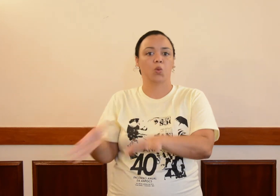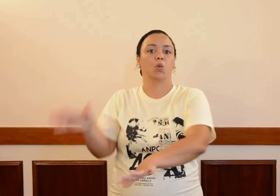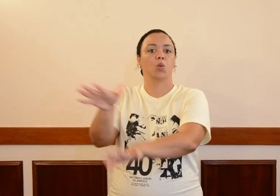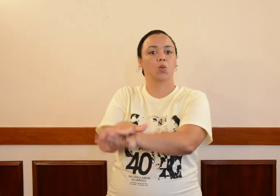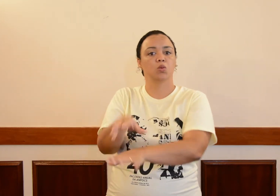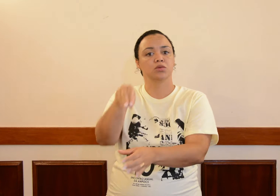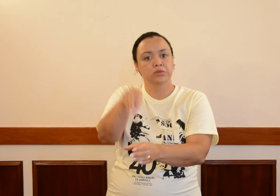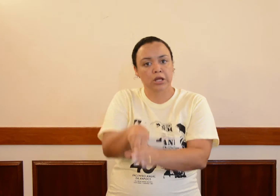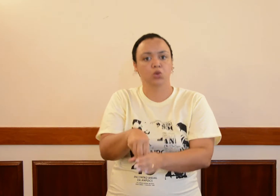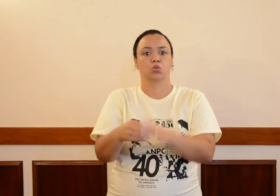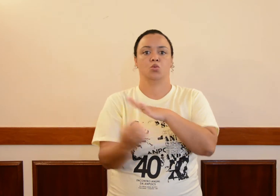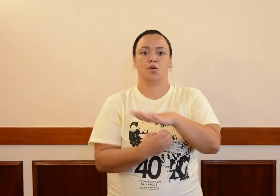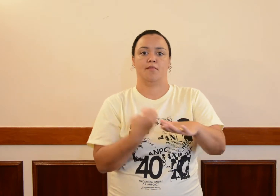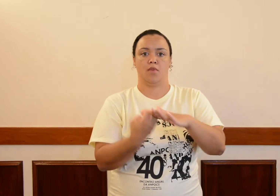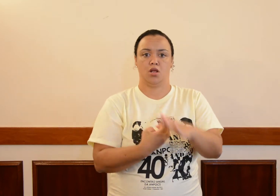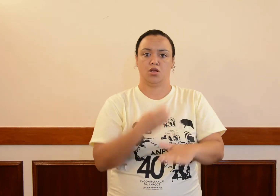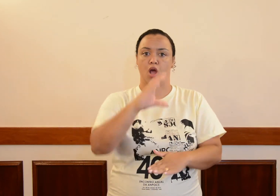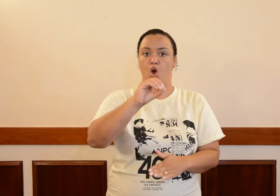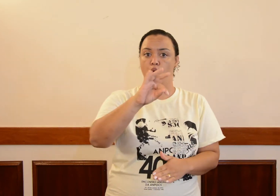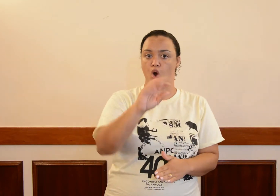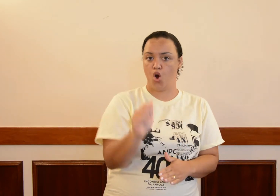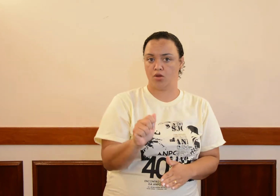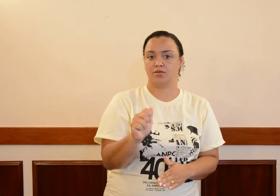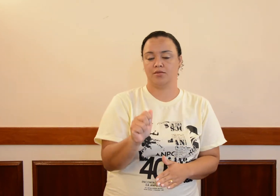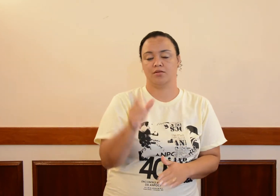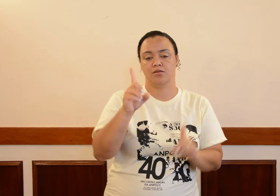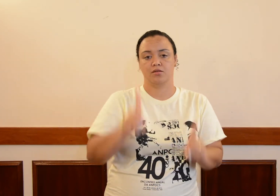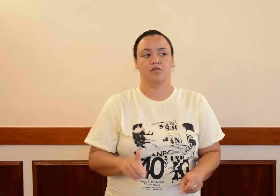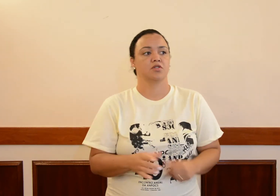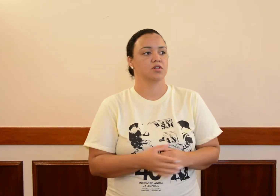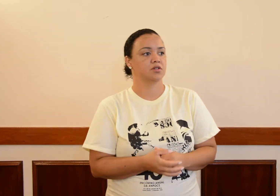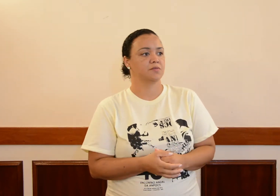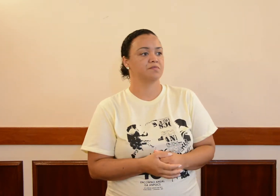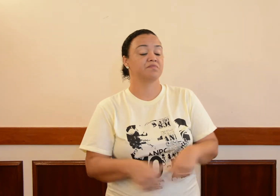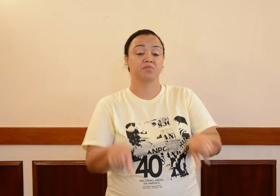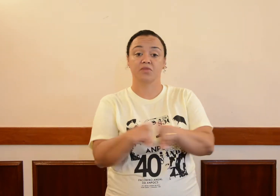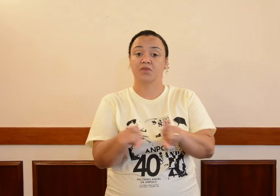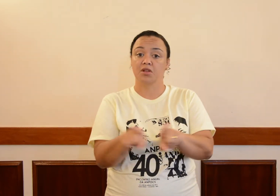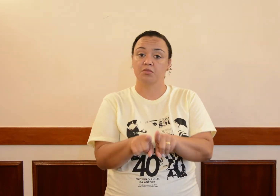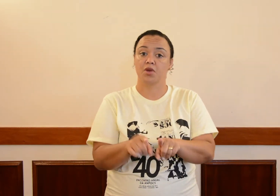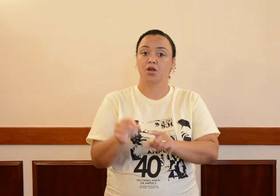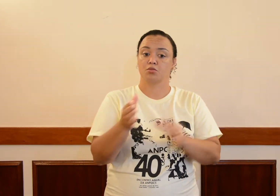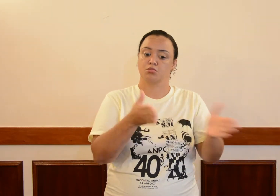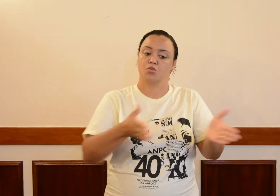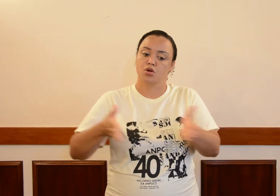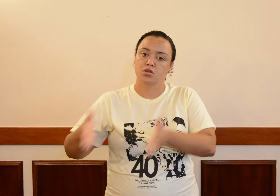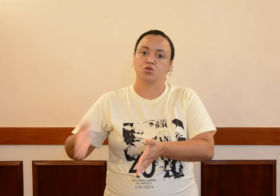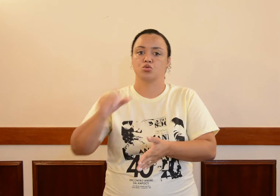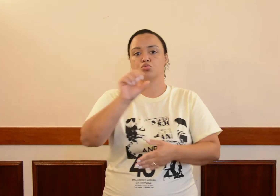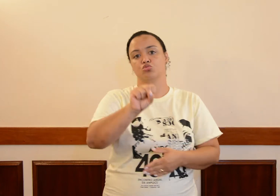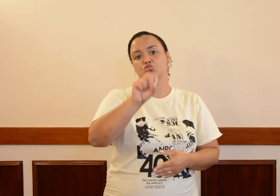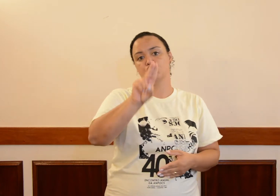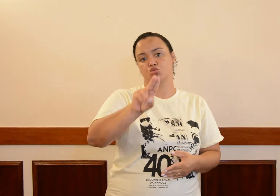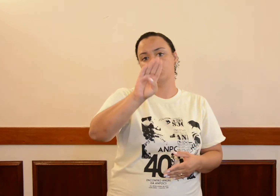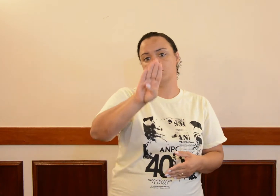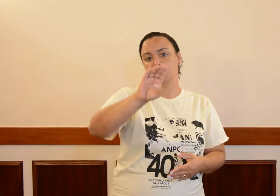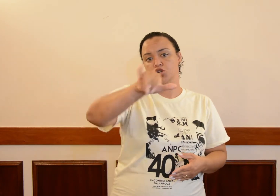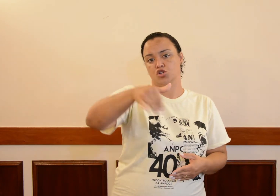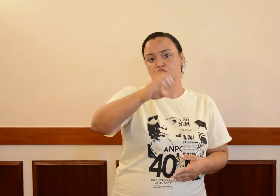cotas, atentando tanto para o que Michel Foucault chama de processos de subjetivação, quanto para sua agência nesse